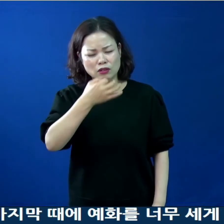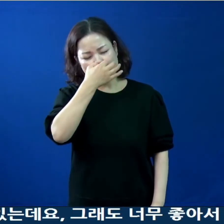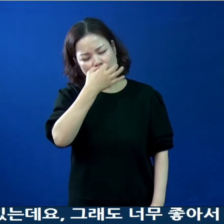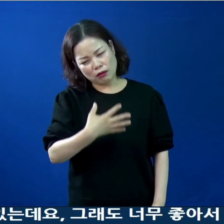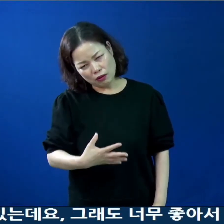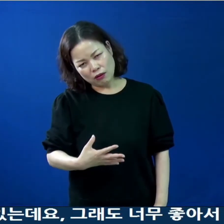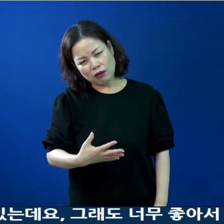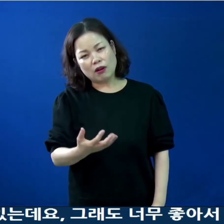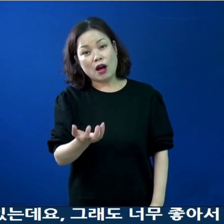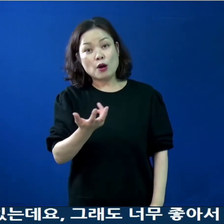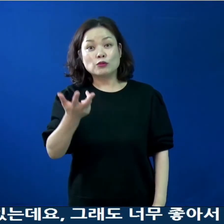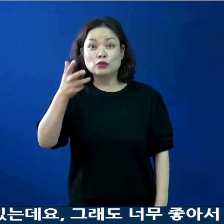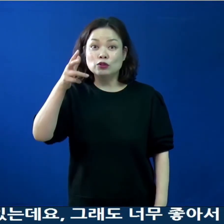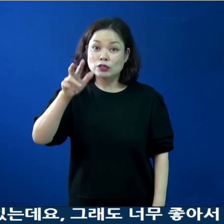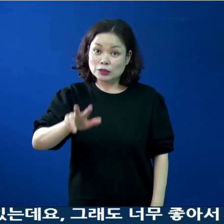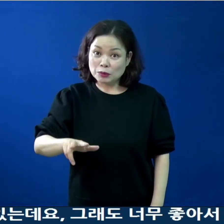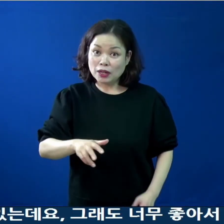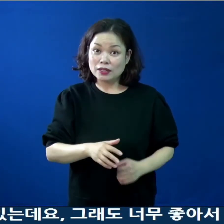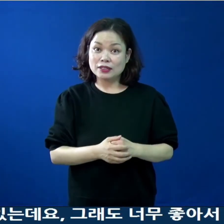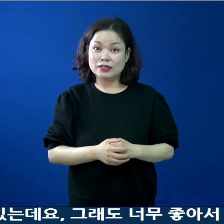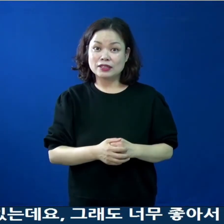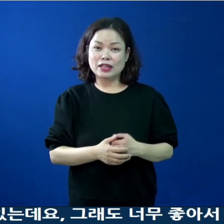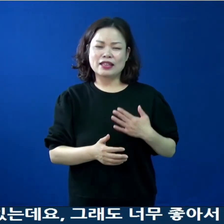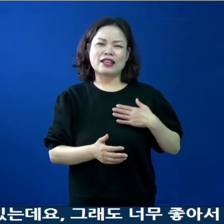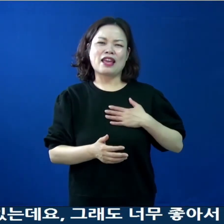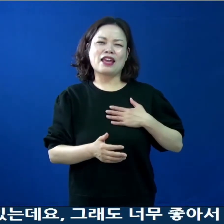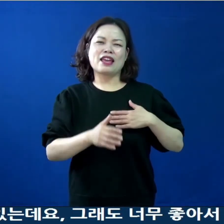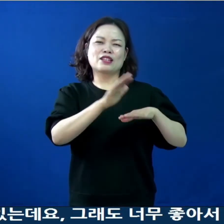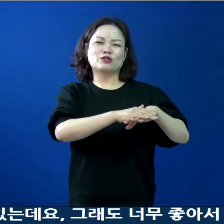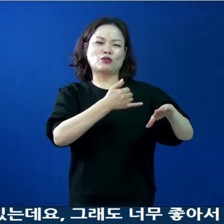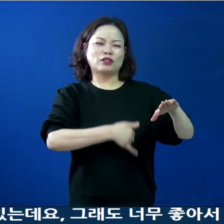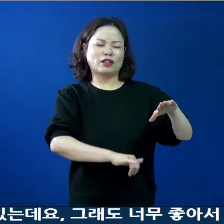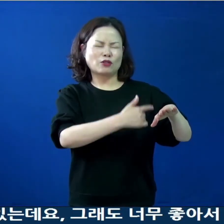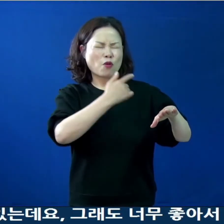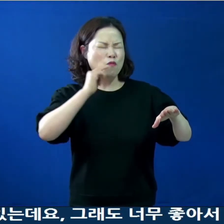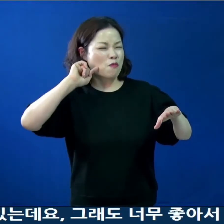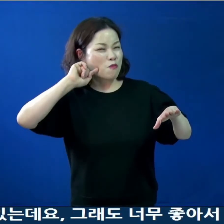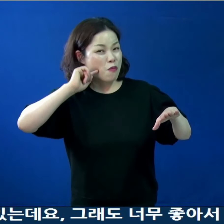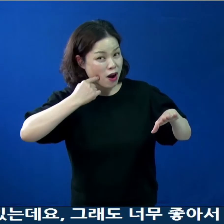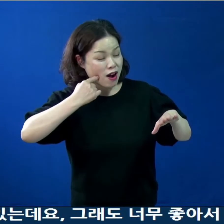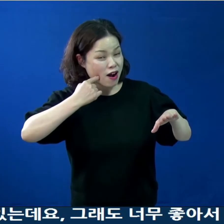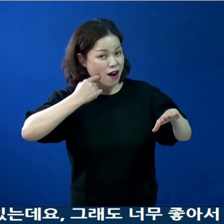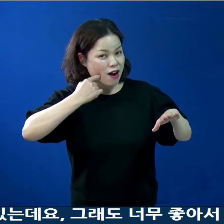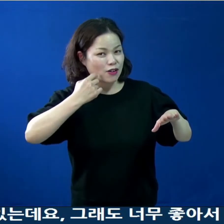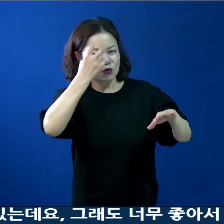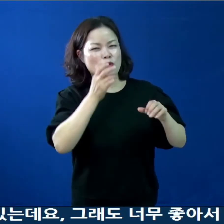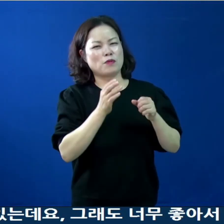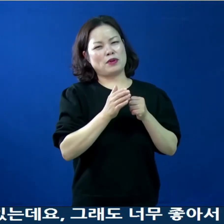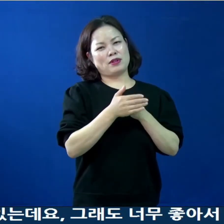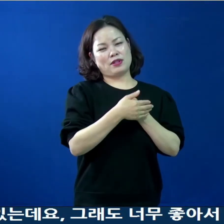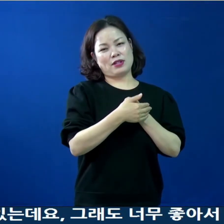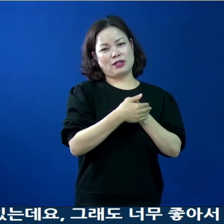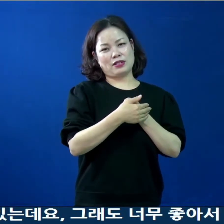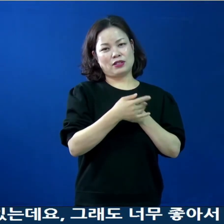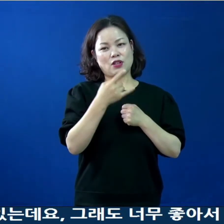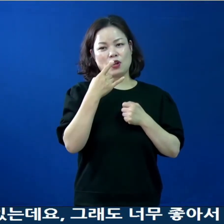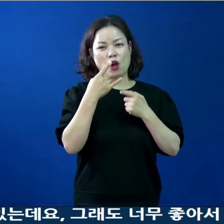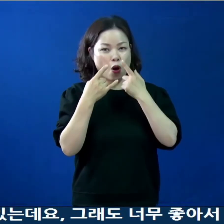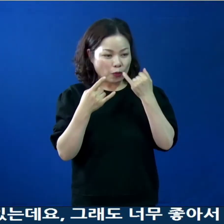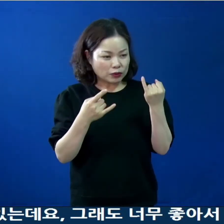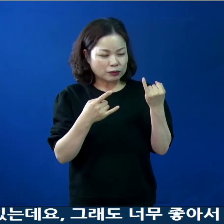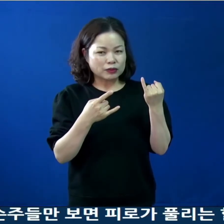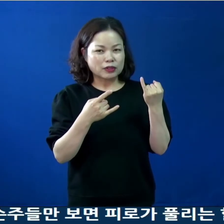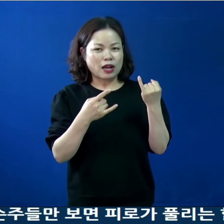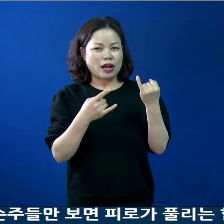힘들고 너무 아프지만 내 새끼니까, 너무 이쁘니까 이걸 한다는 거예요. 그래서 이제 저희 어머님도 저희